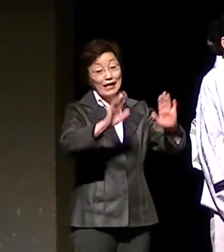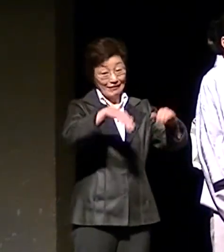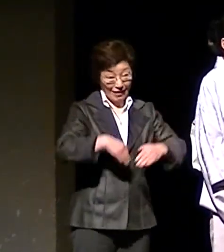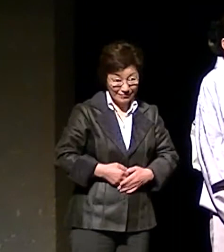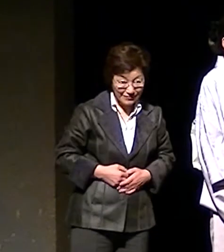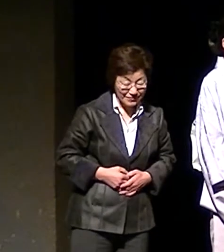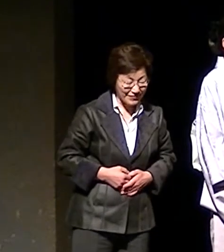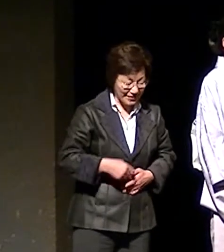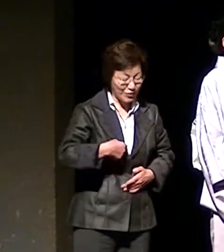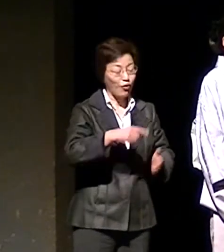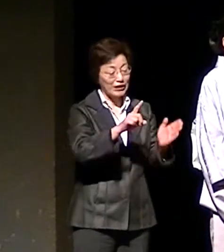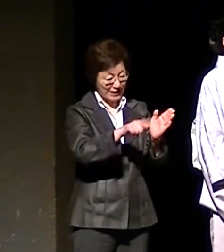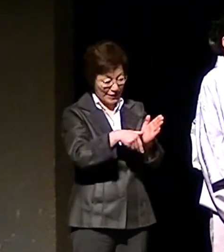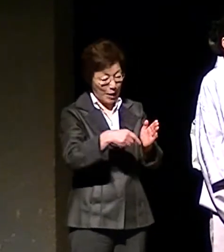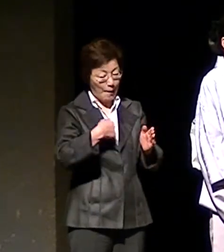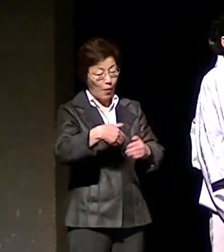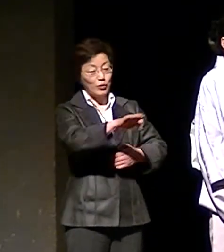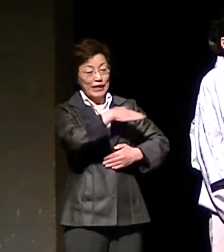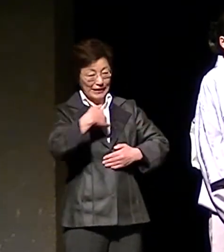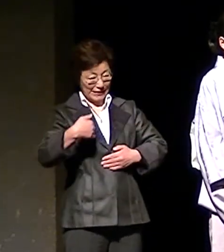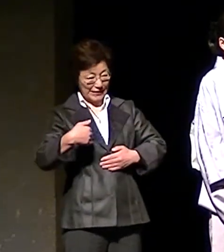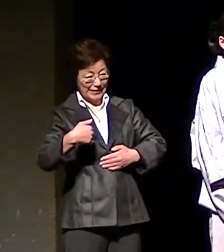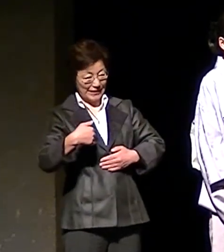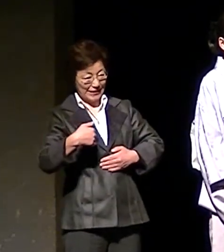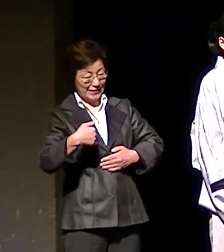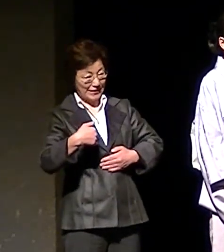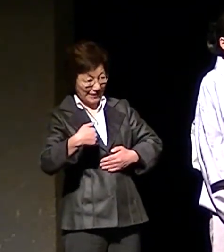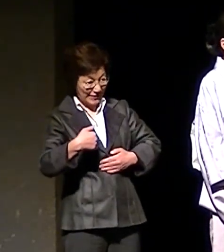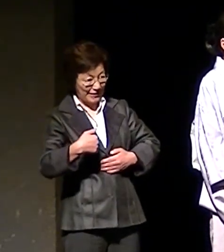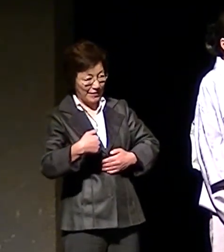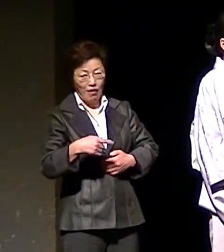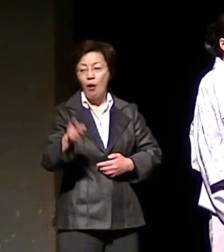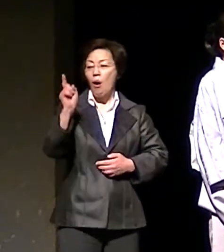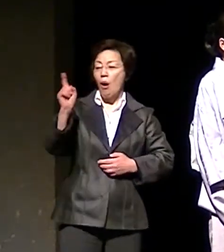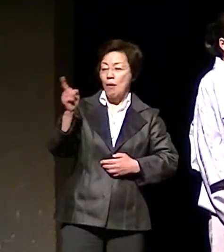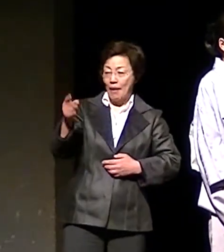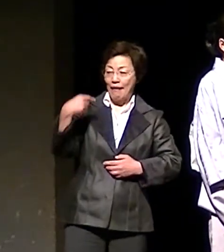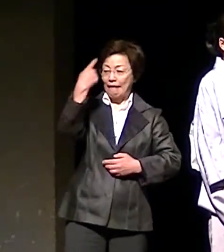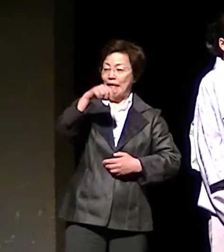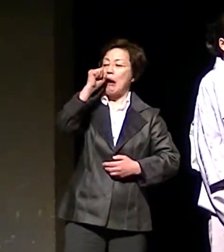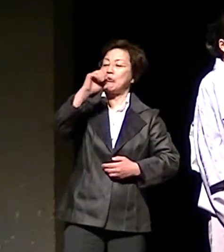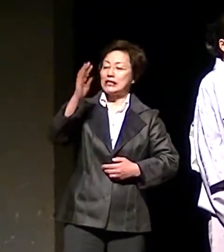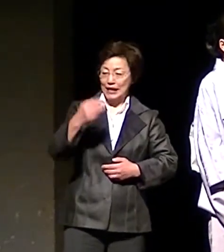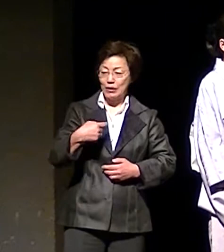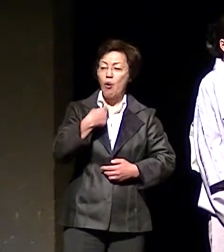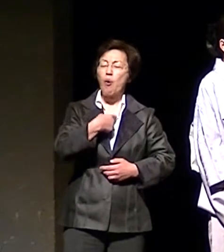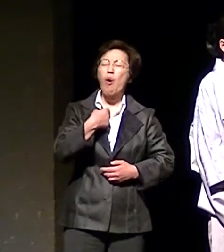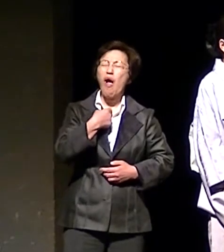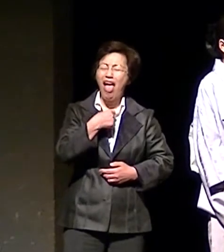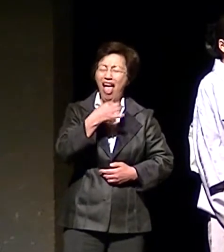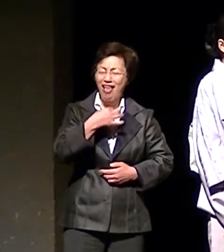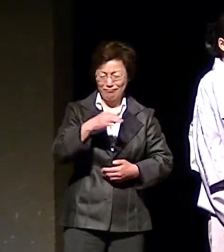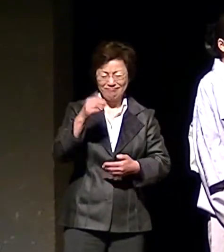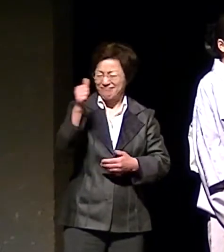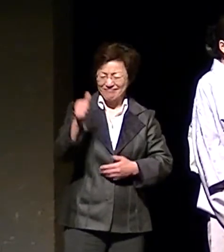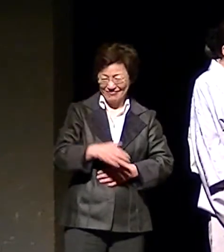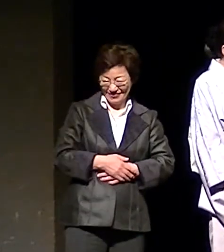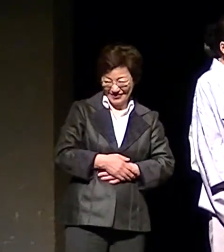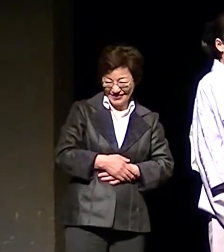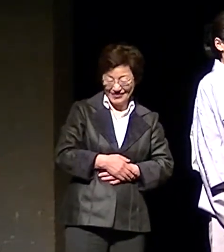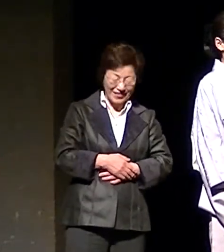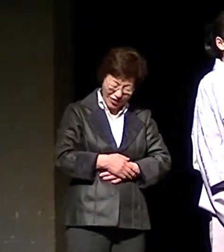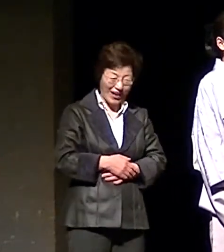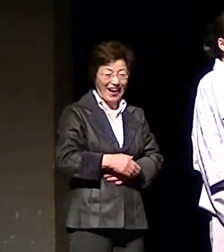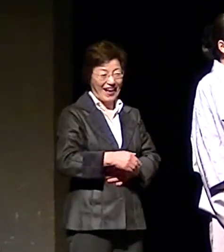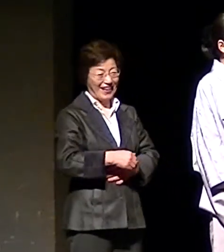に僕たちタイムマシーンメンバーに向かって、お前は顔はいいけど声がダメだな、お前